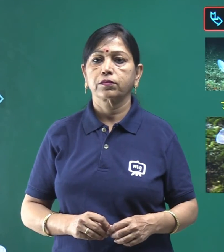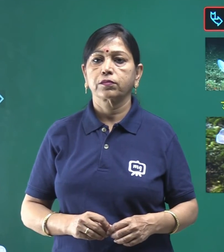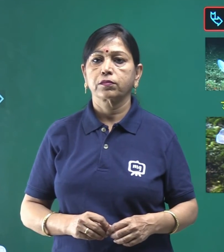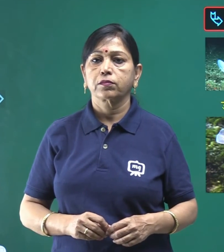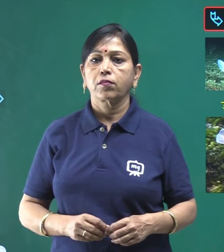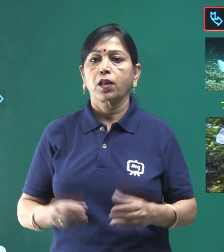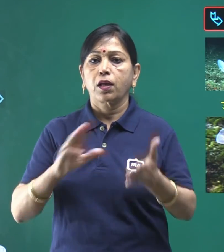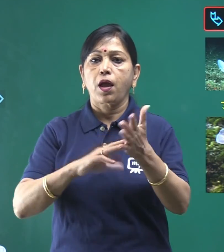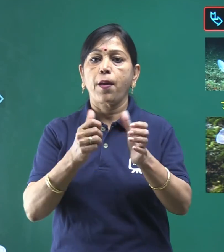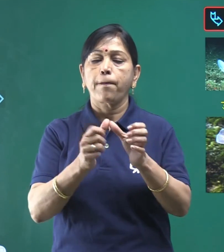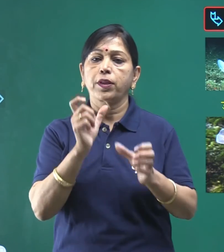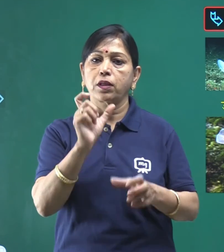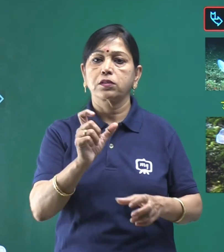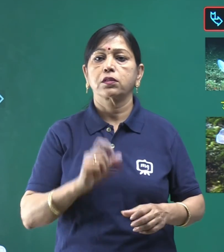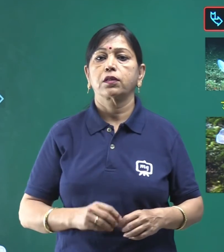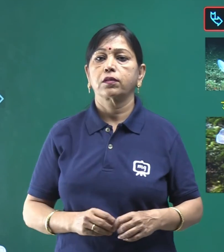मत्स्य,